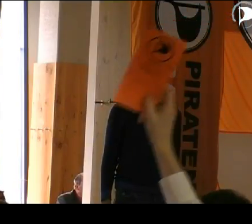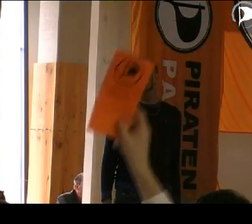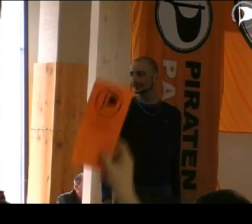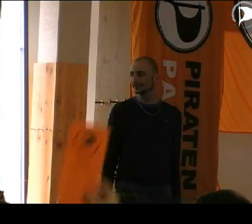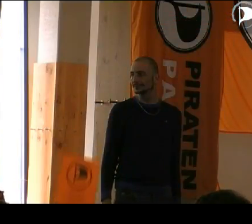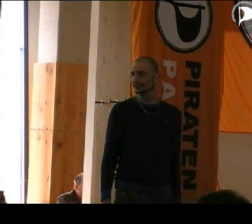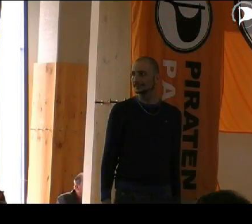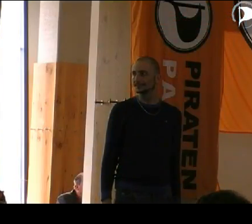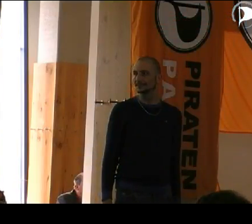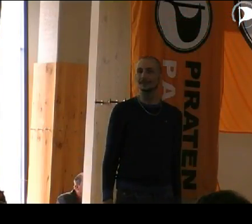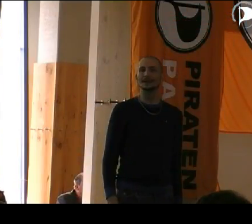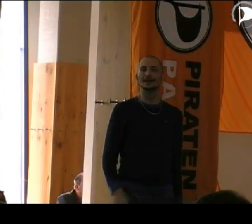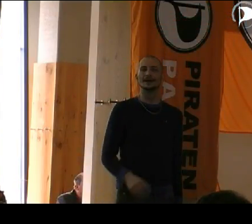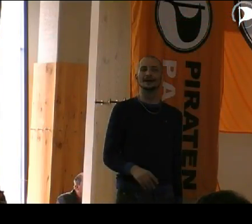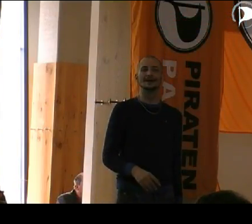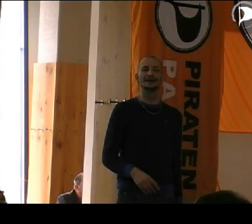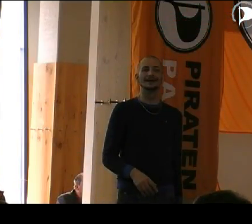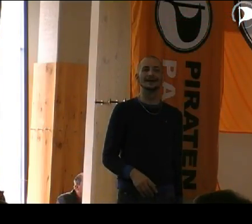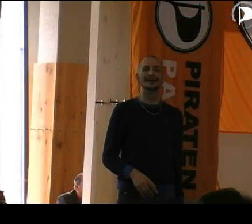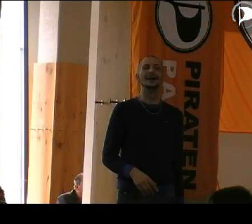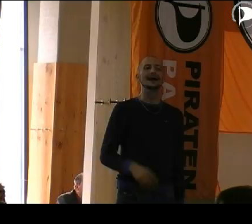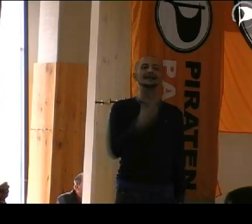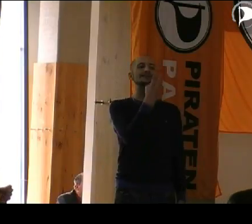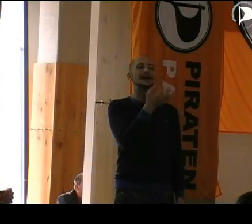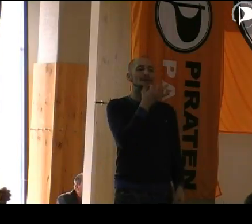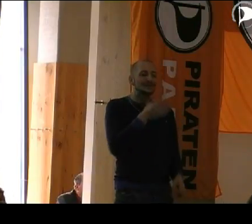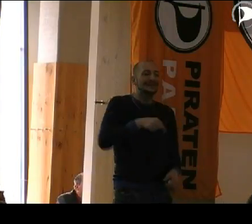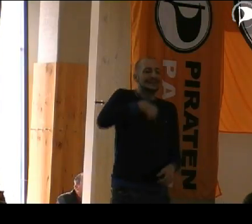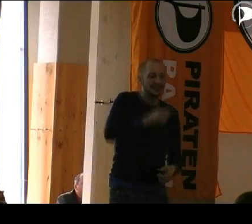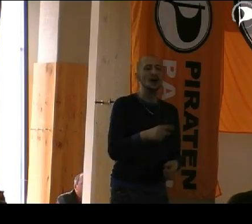könnt ihr das nochmal überlegen wir stehen jetzt noch mal